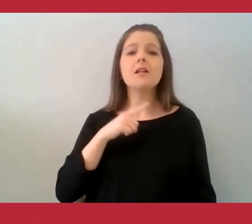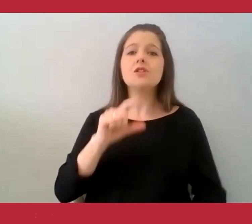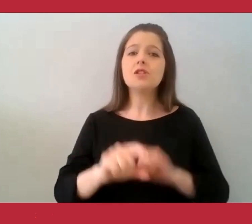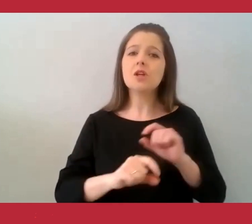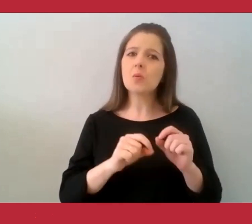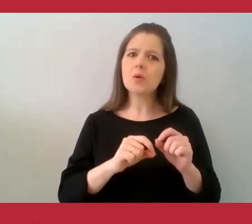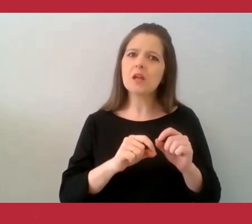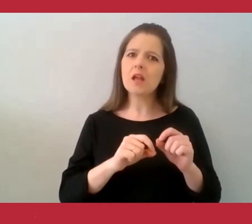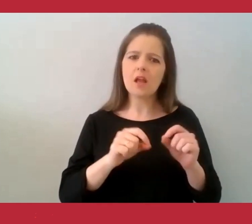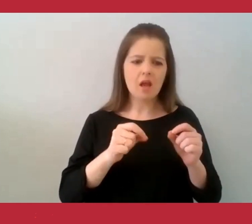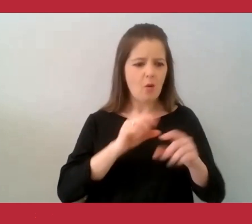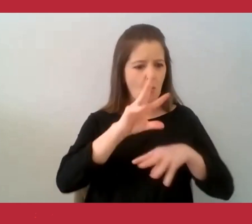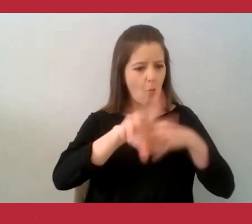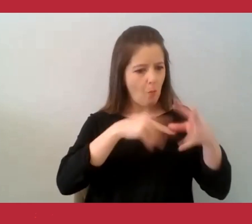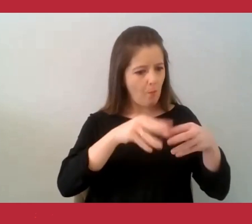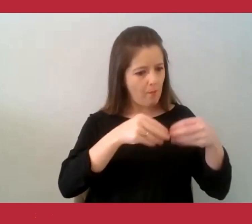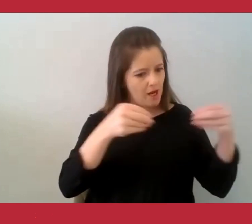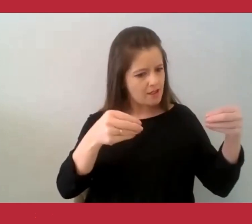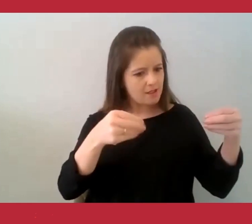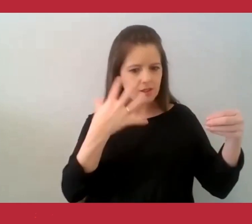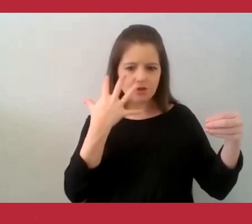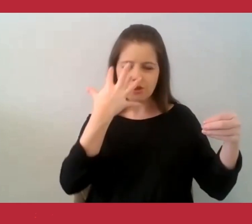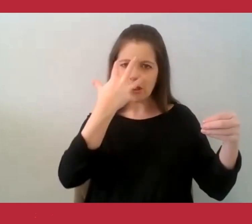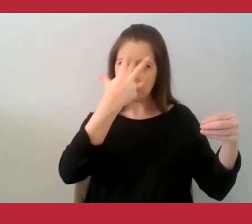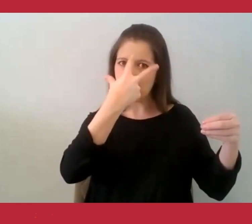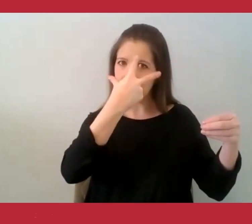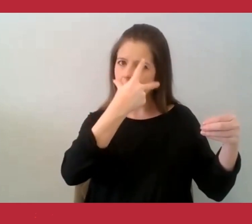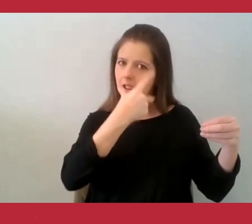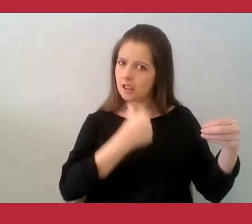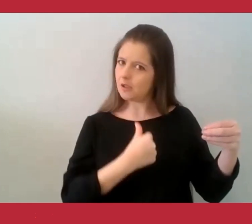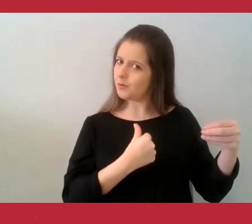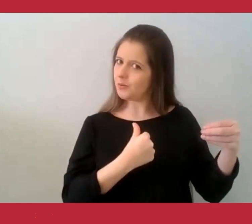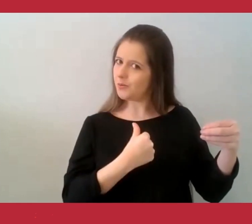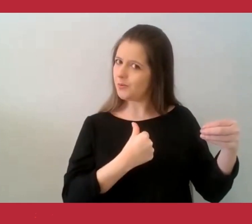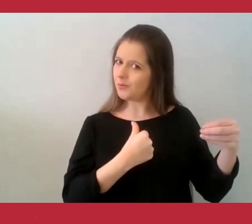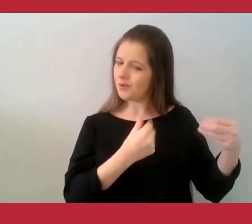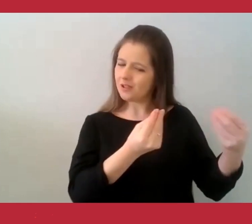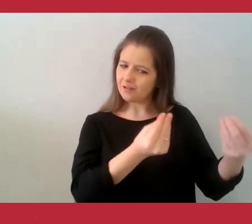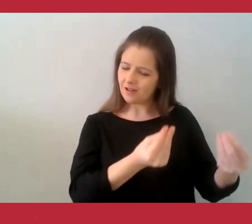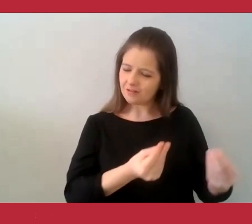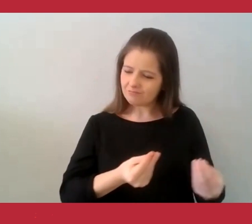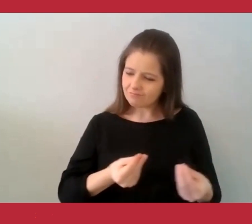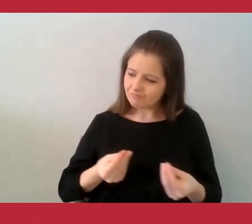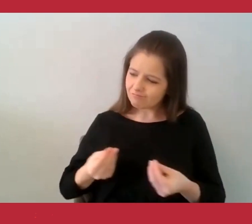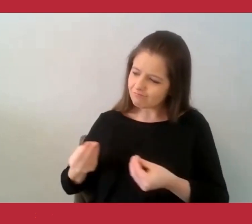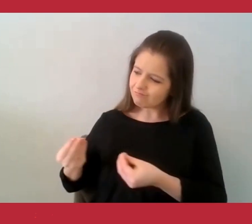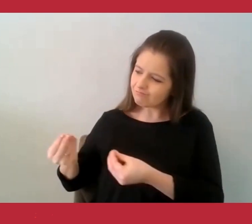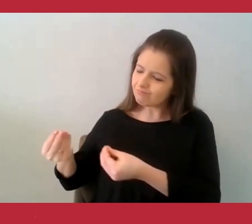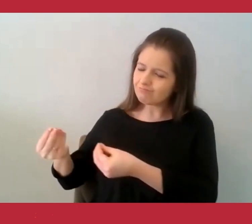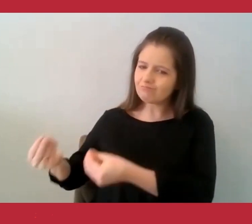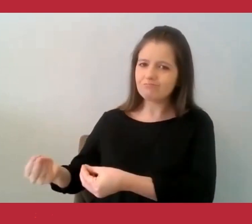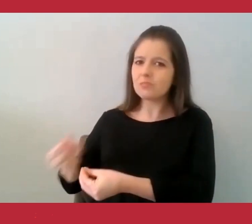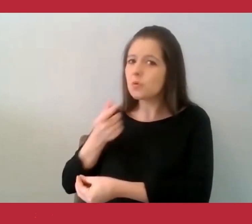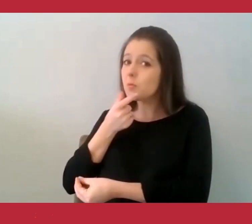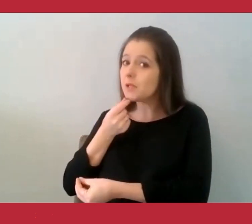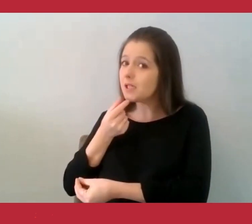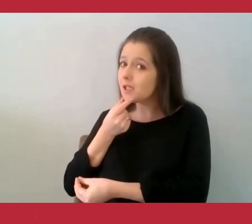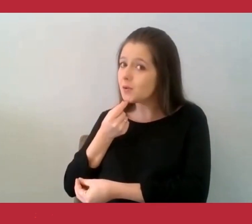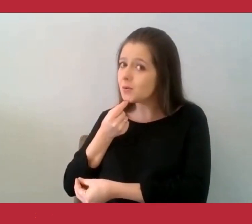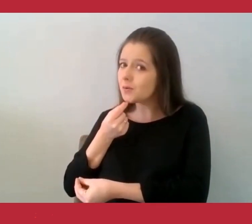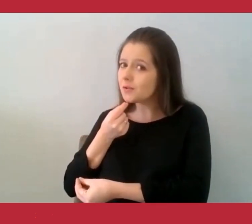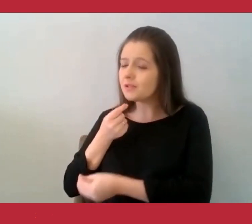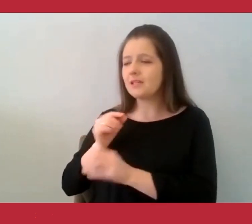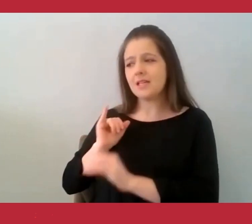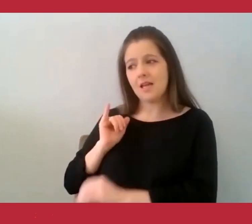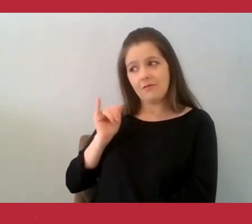embrulho lindo, maravilhoso. E entregou para Joãozinho. E disse: